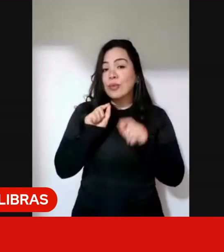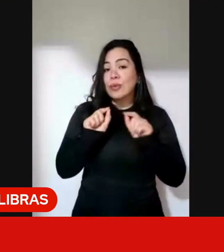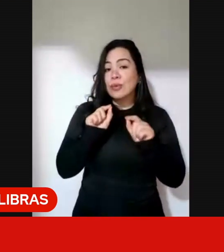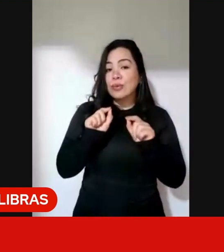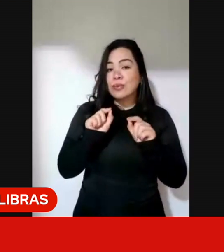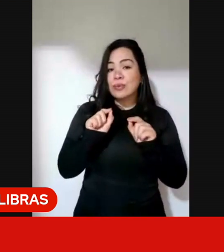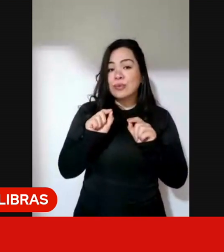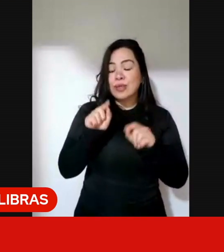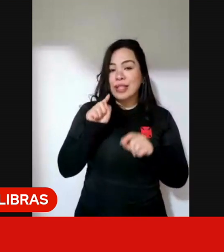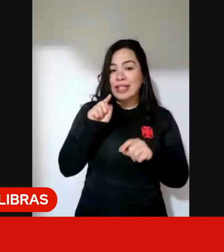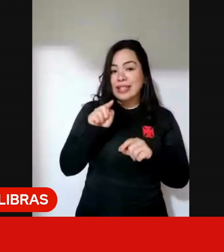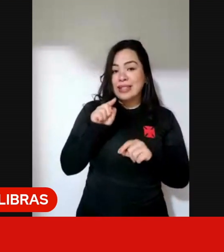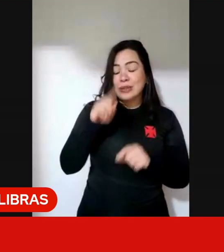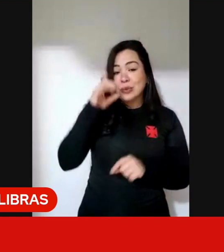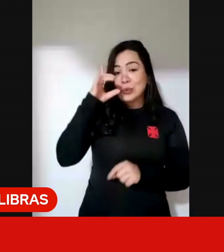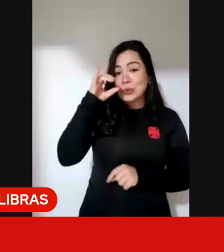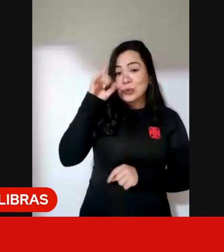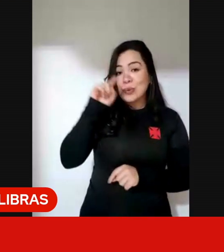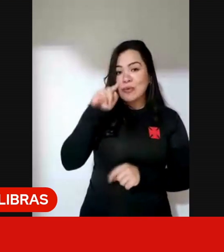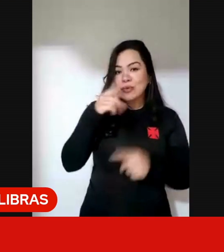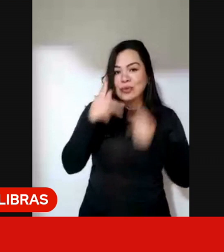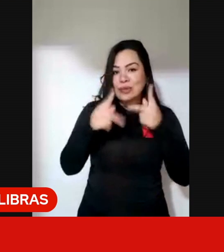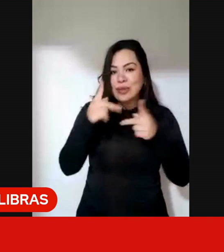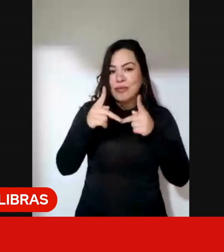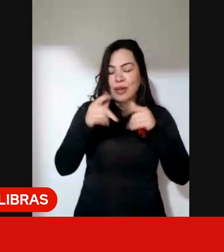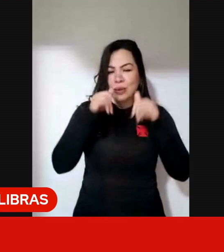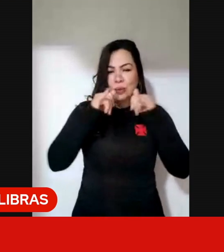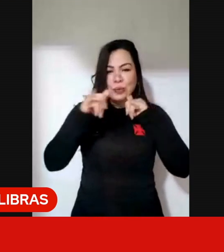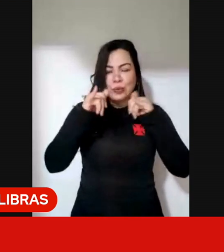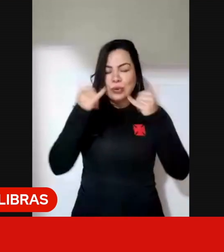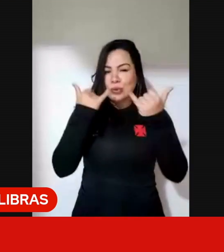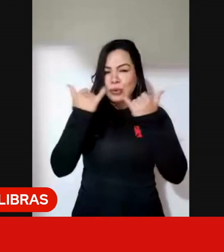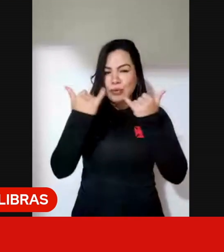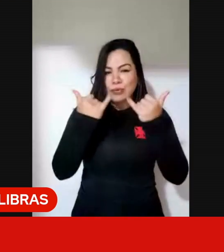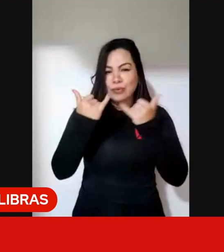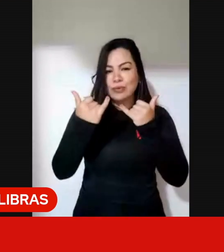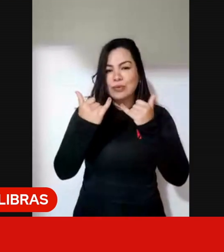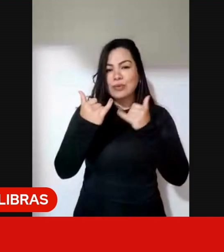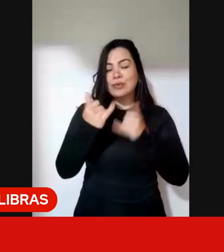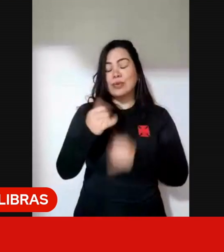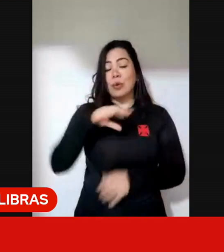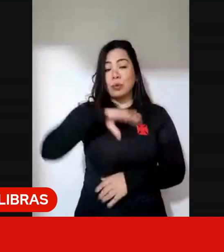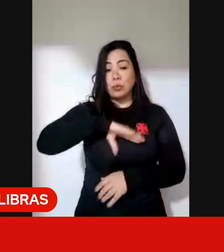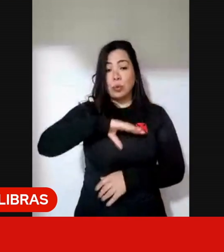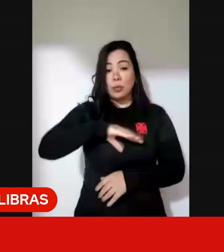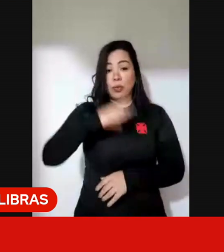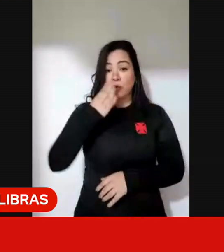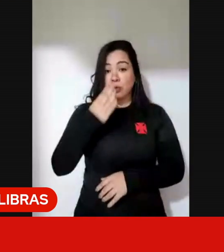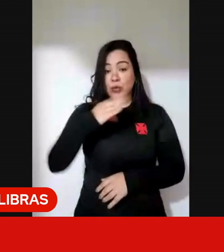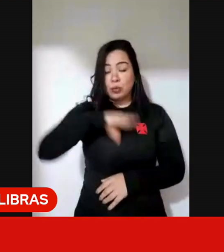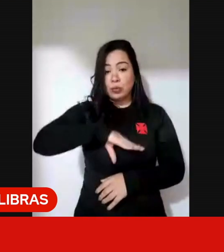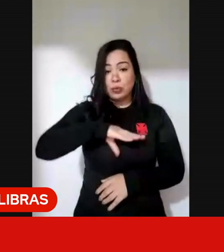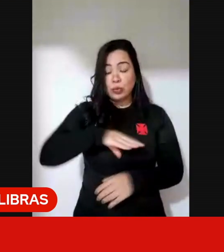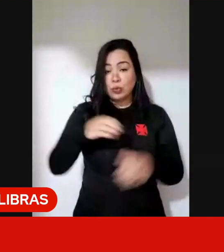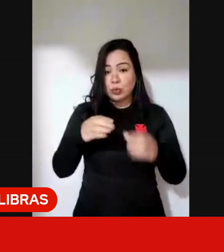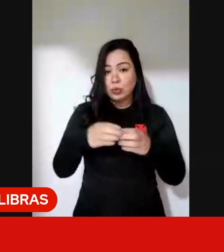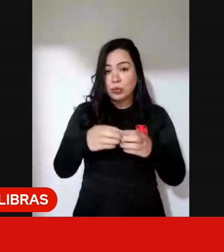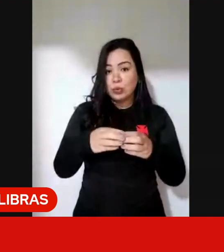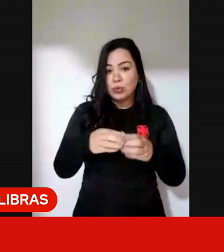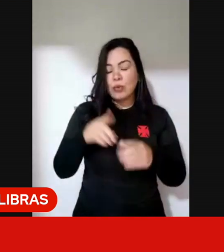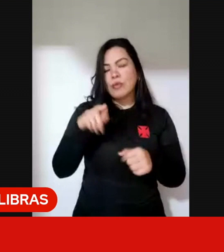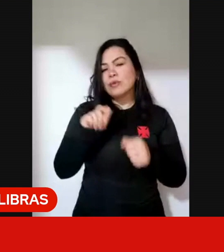sua página, você se dedica a falar notícias, informações, não é, sobre o Vasco, e você